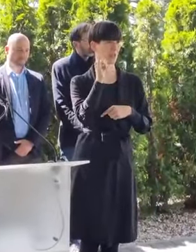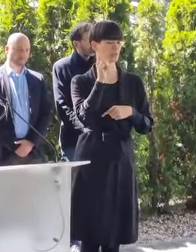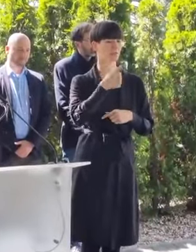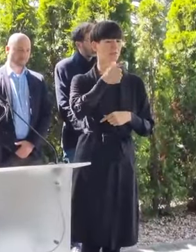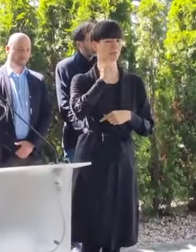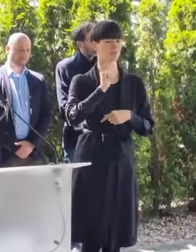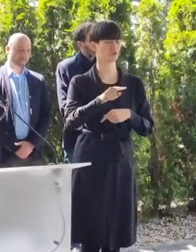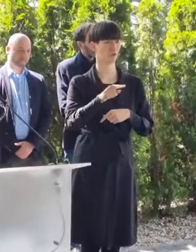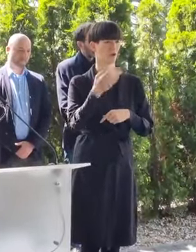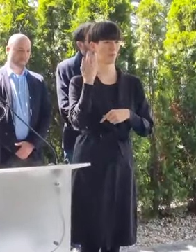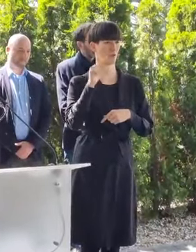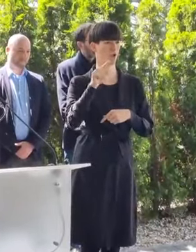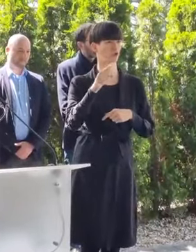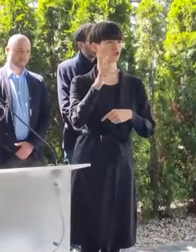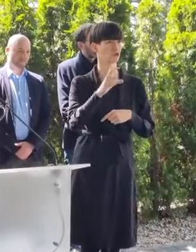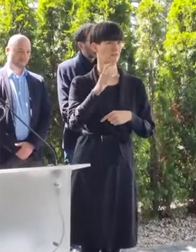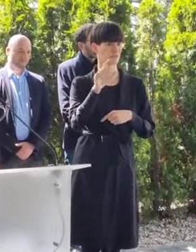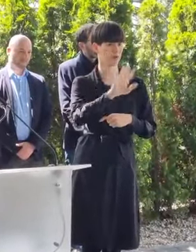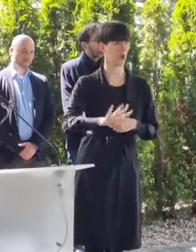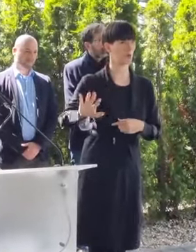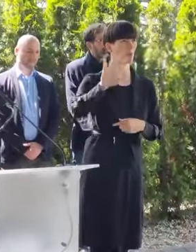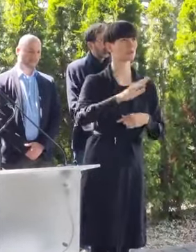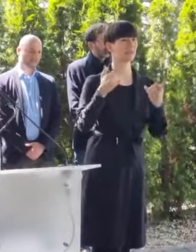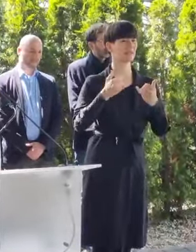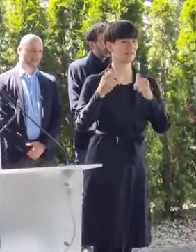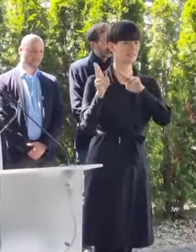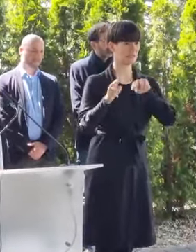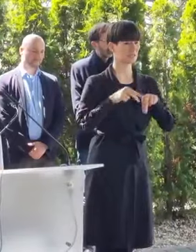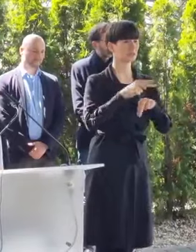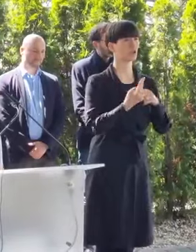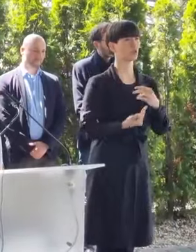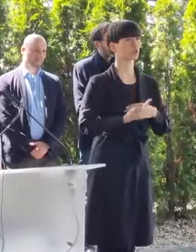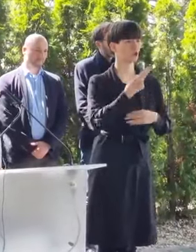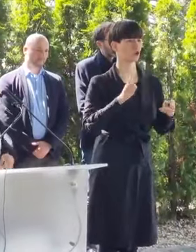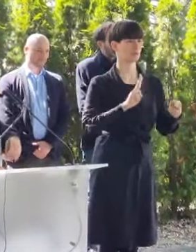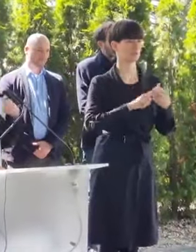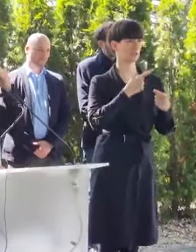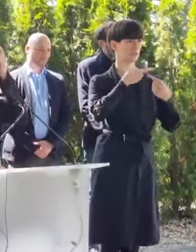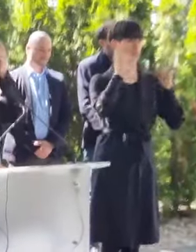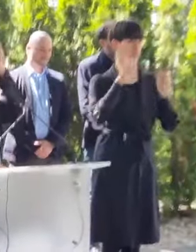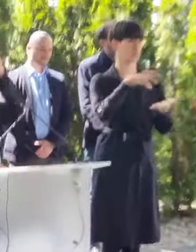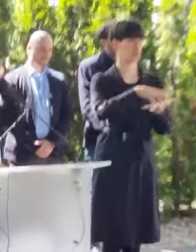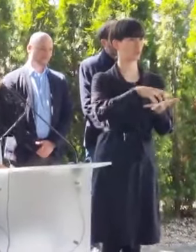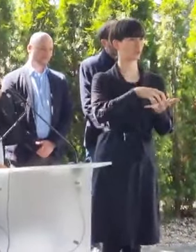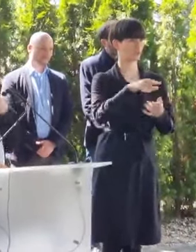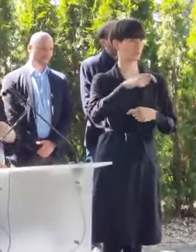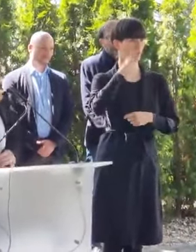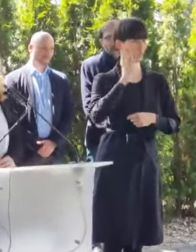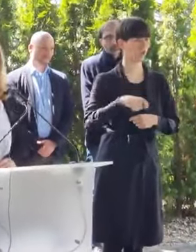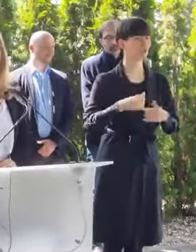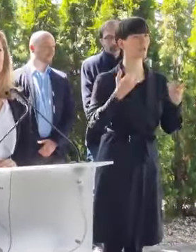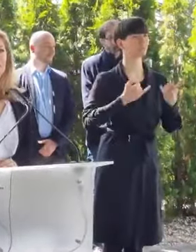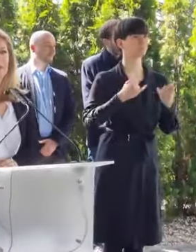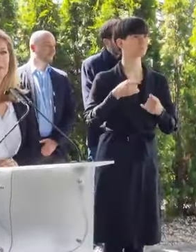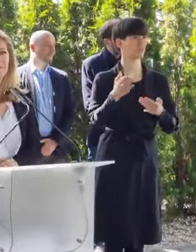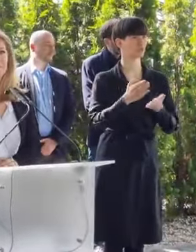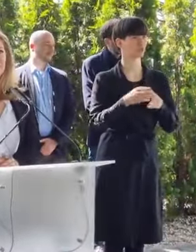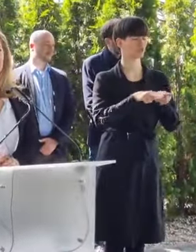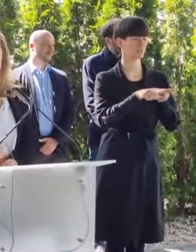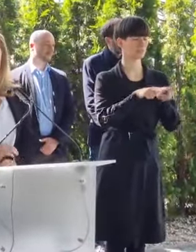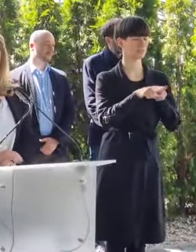deň v Černihivskej oblasti a dnes po ceste naspäť sa zastavila v Užhorode a stretla sa so slovenskou komunitou. Teraz by som jej nechal priestor na